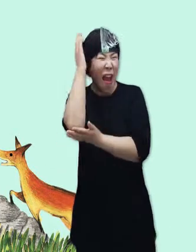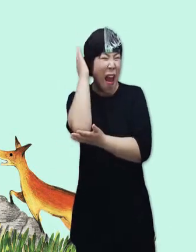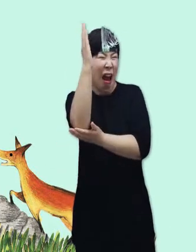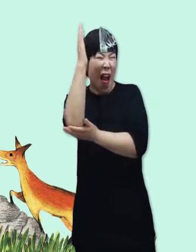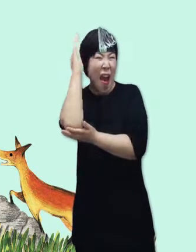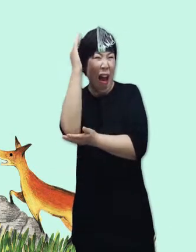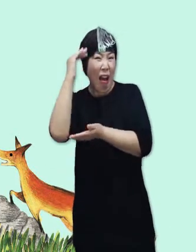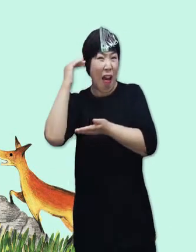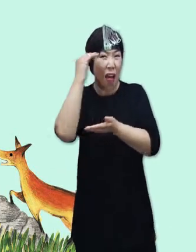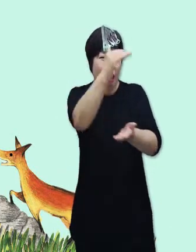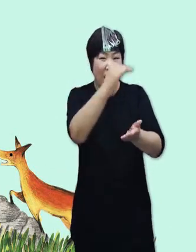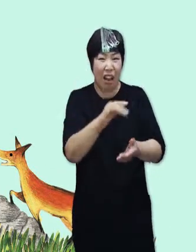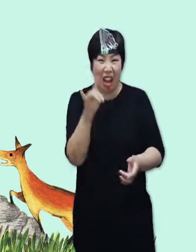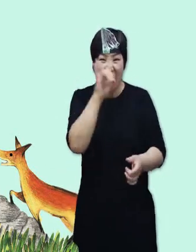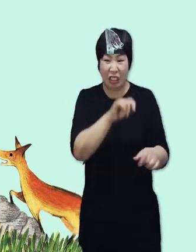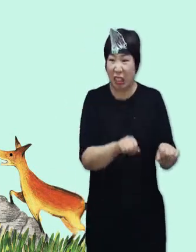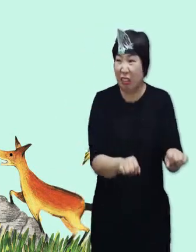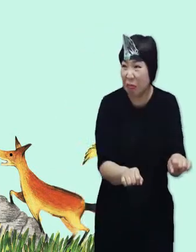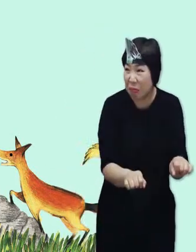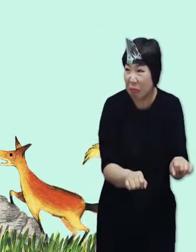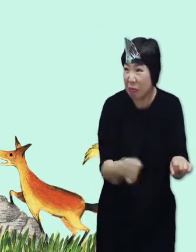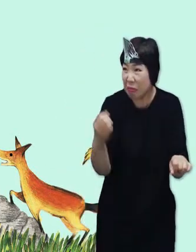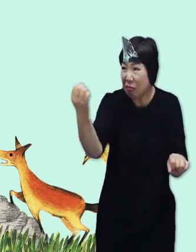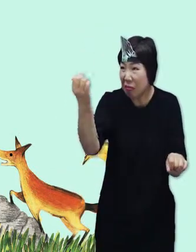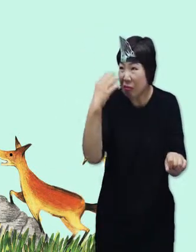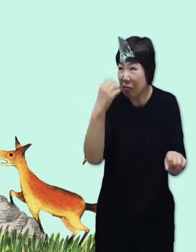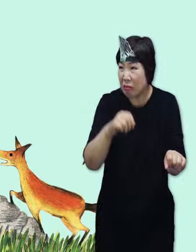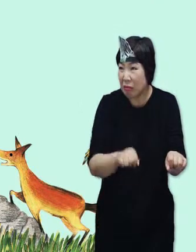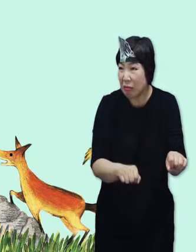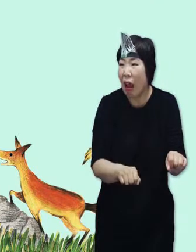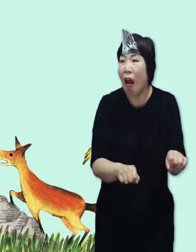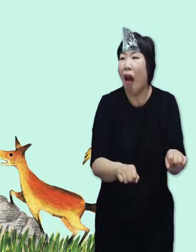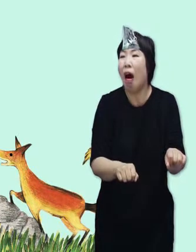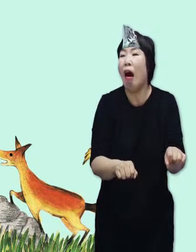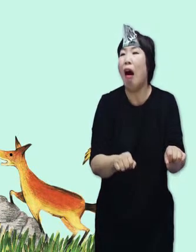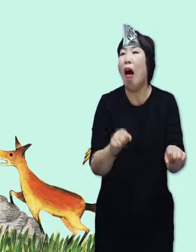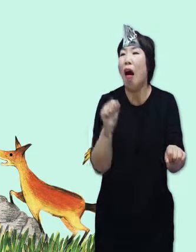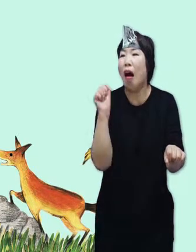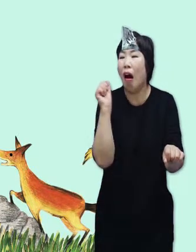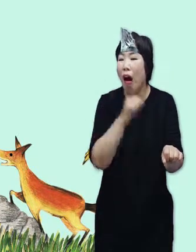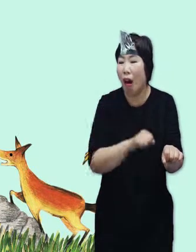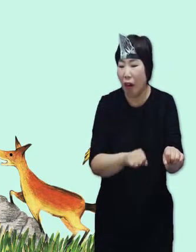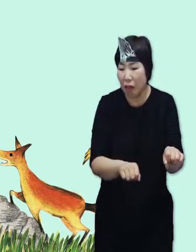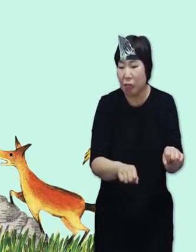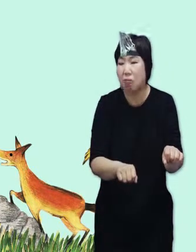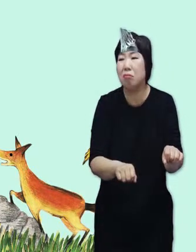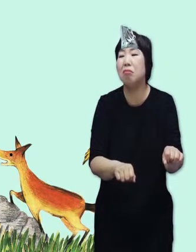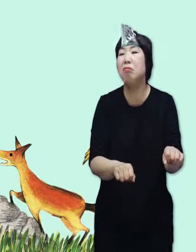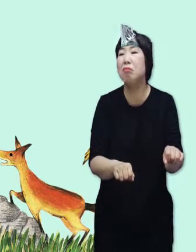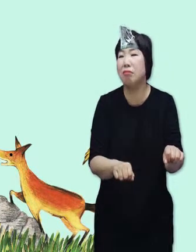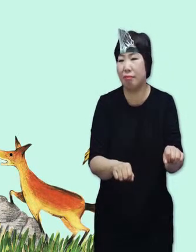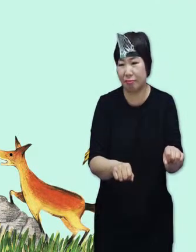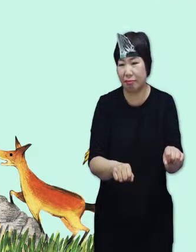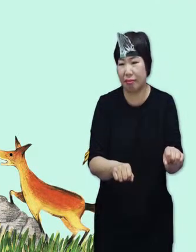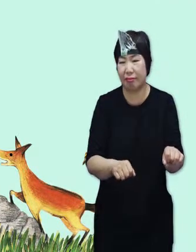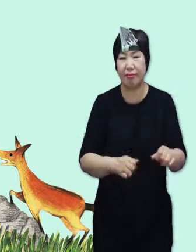멧돼지의 말에 여우는 그제야 고개를 끄덕였단다.